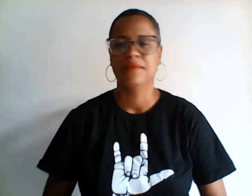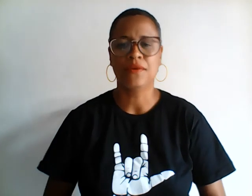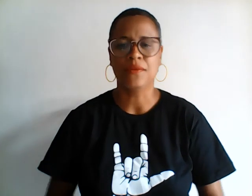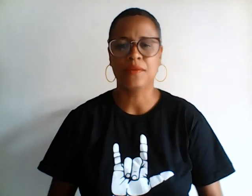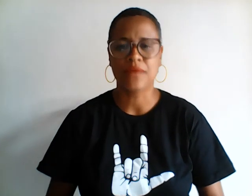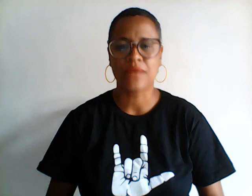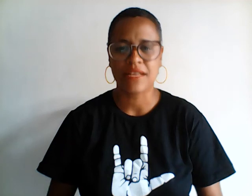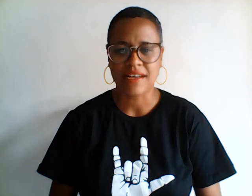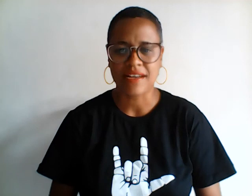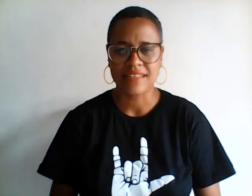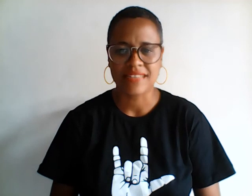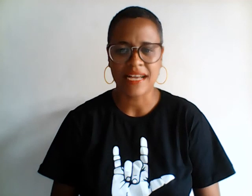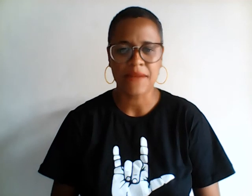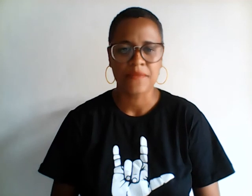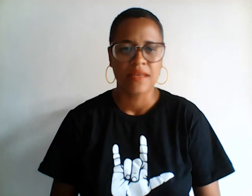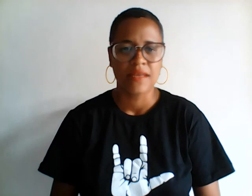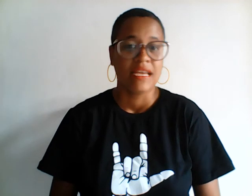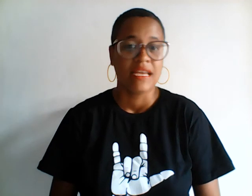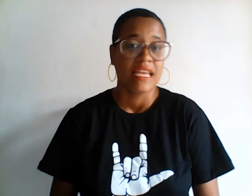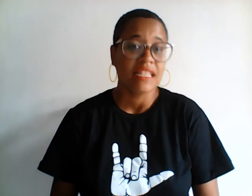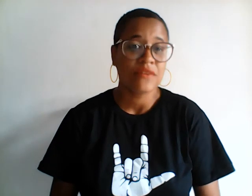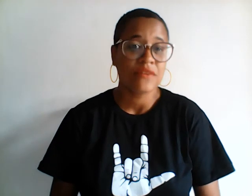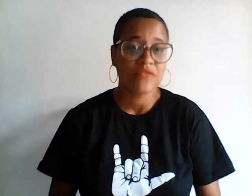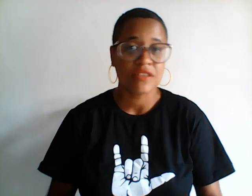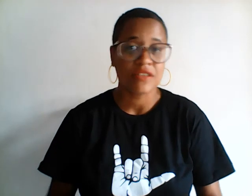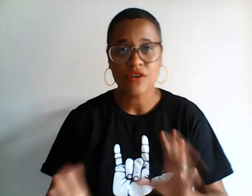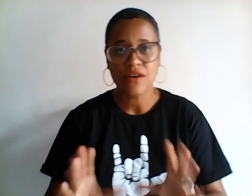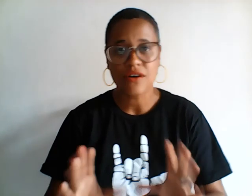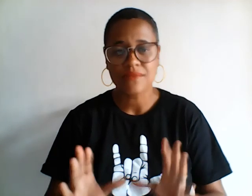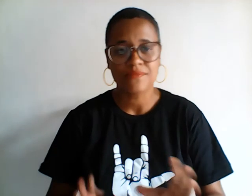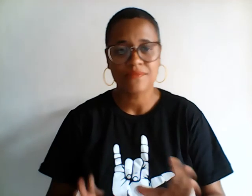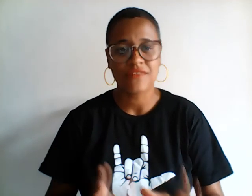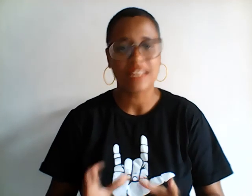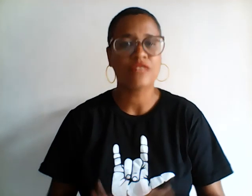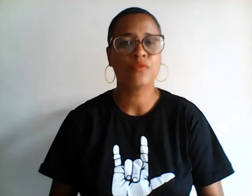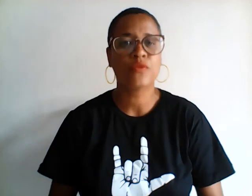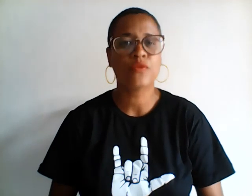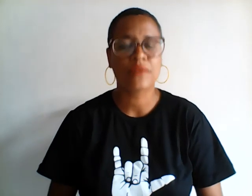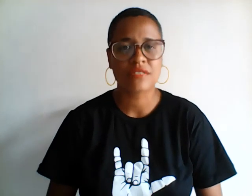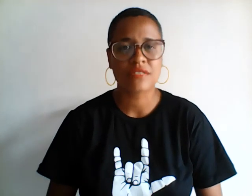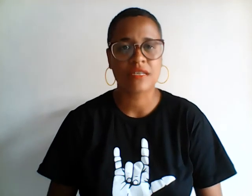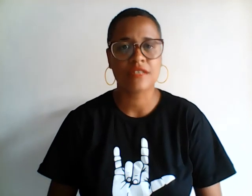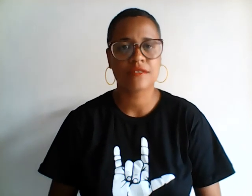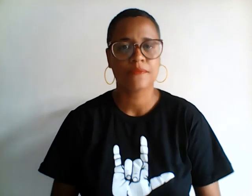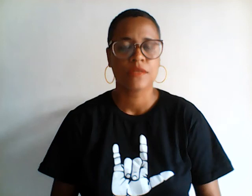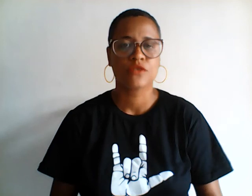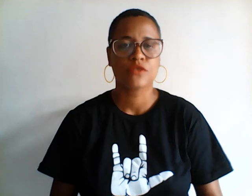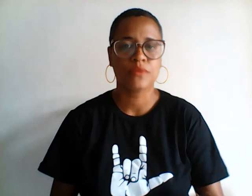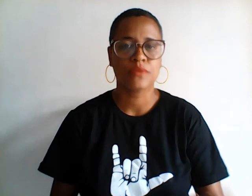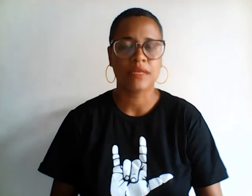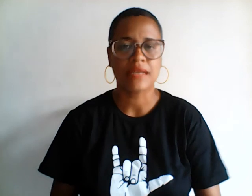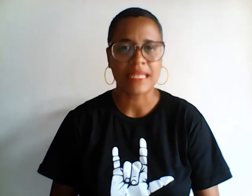e por aí vai, tá? Então, enfim, só falando um pouco para vocês sobre a